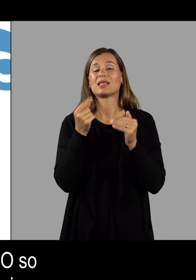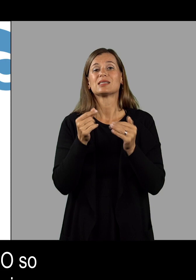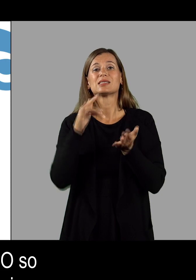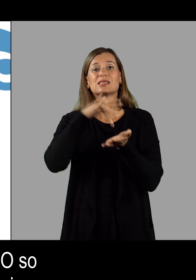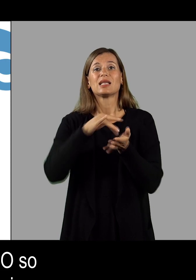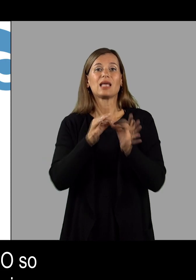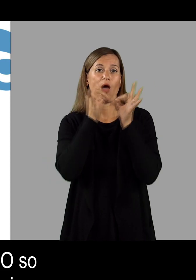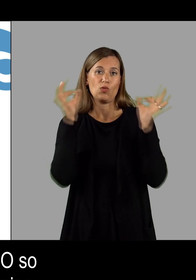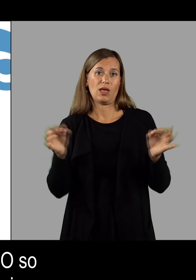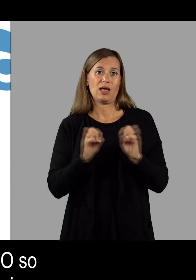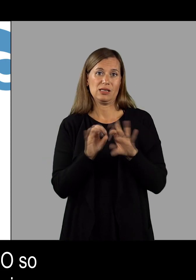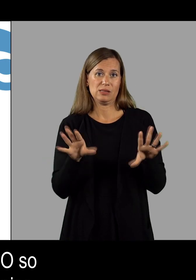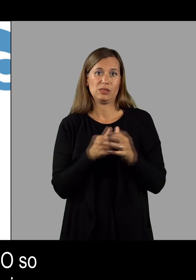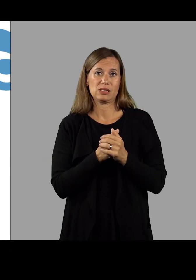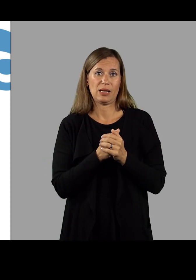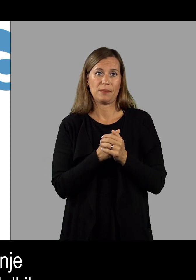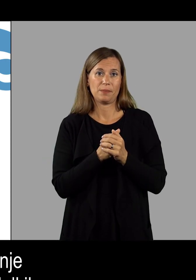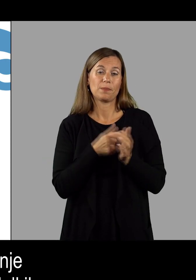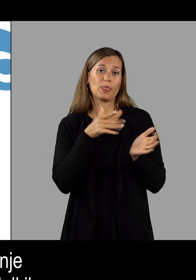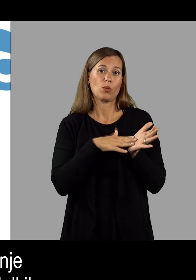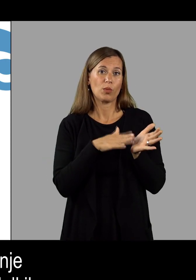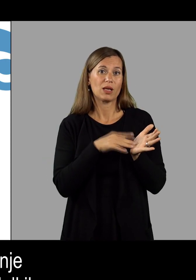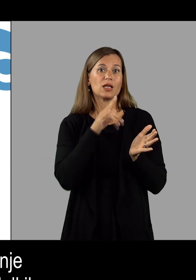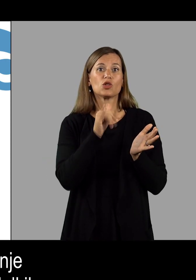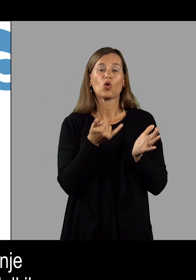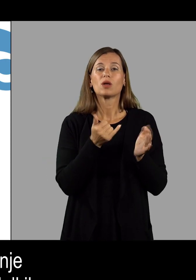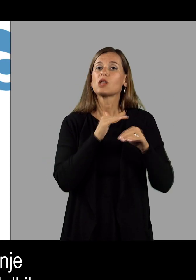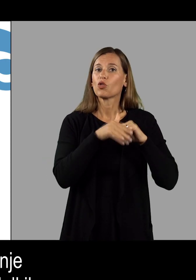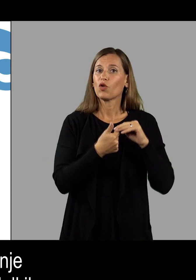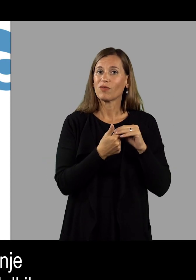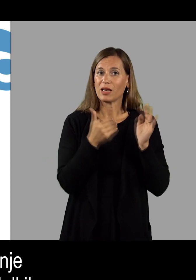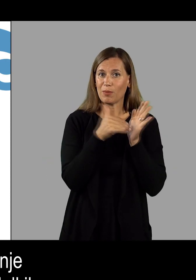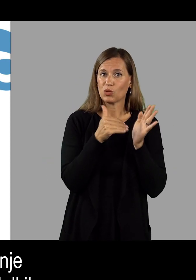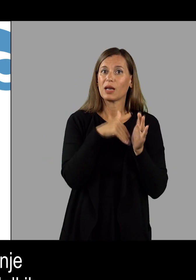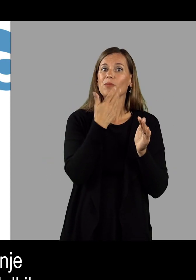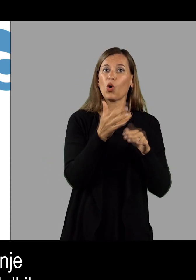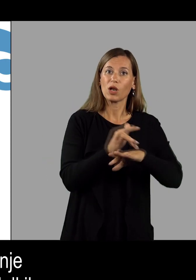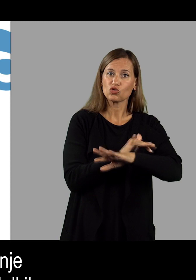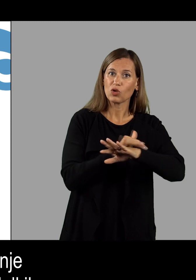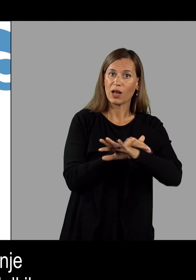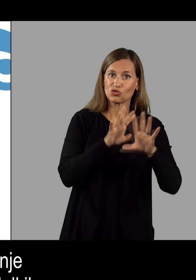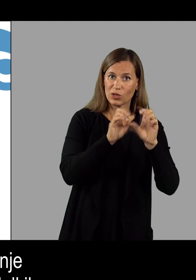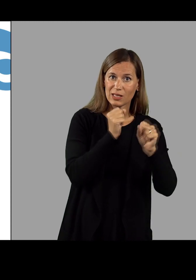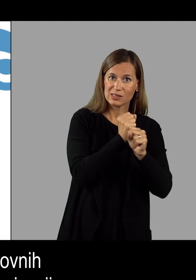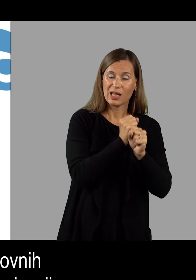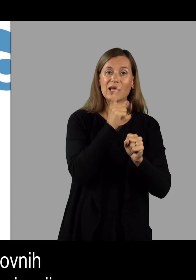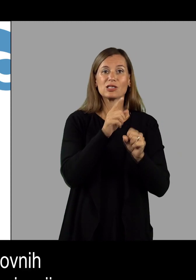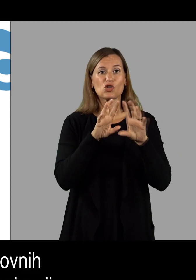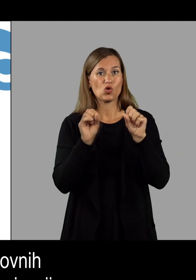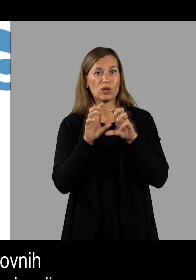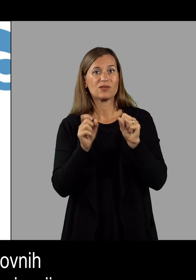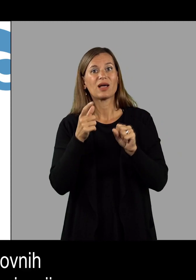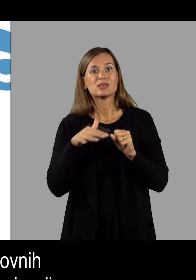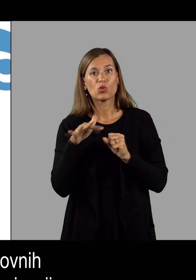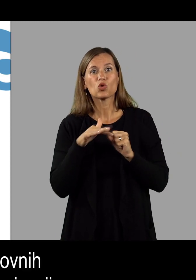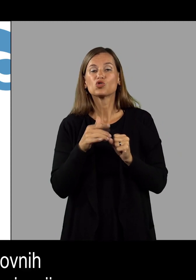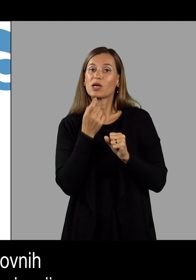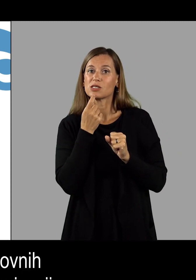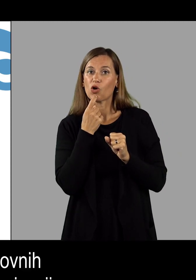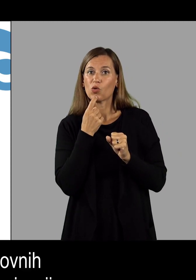besed in načrta izdelave razpoznavalnika v realnem času za domeno izobraževanja. Strateški